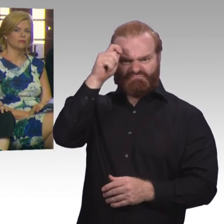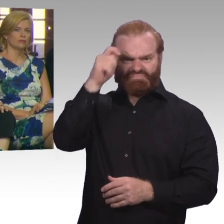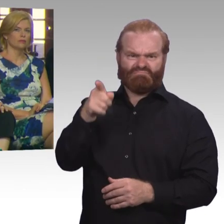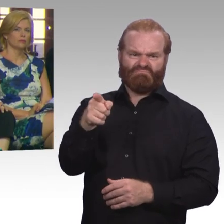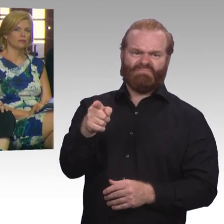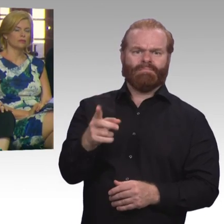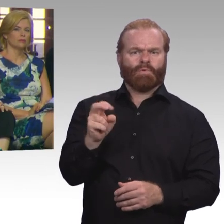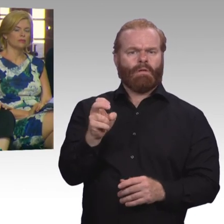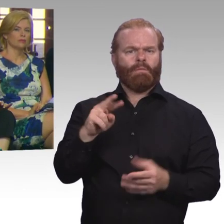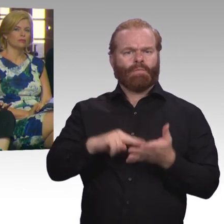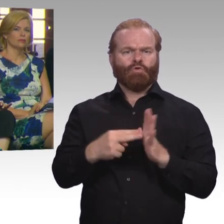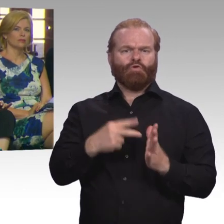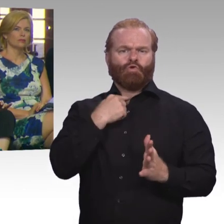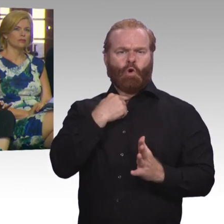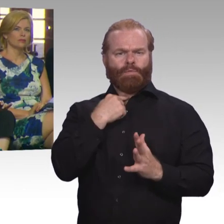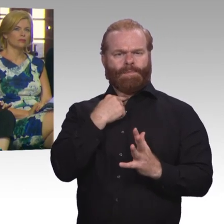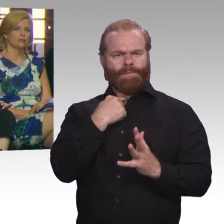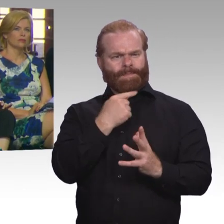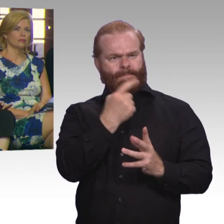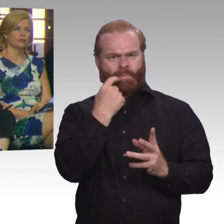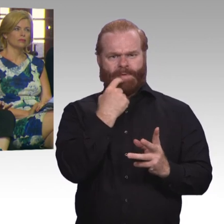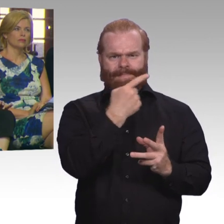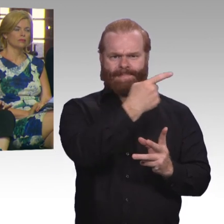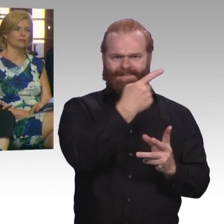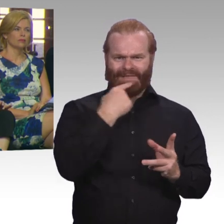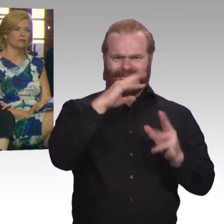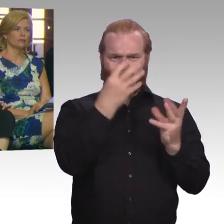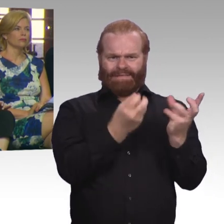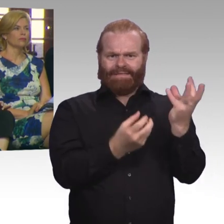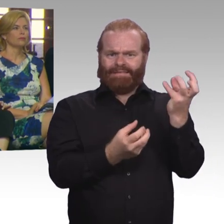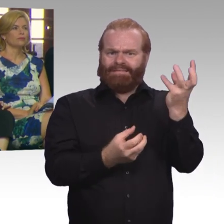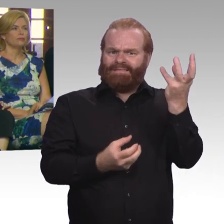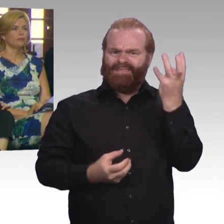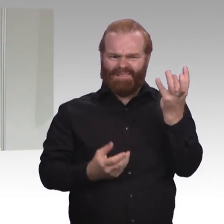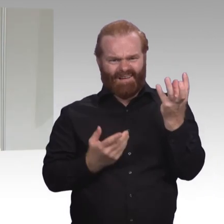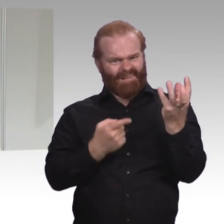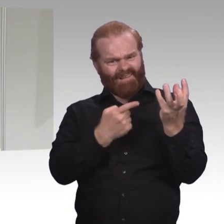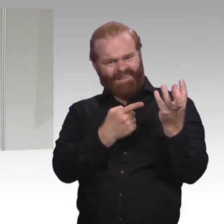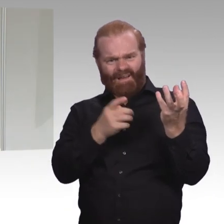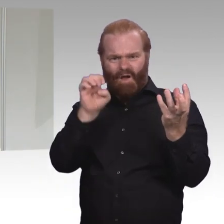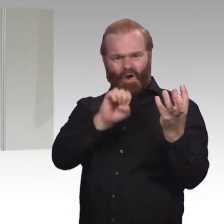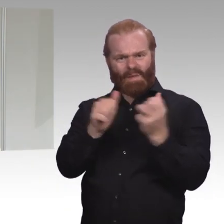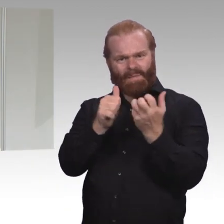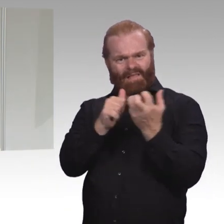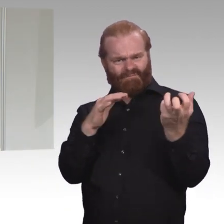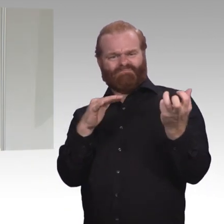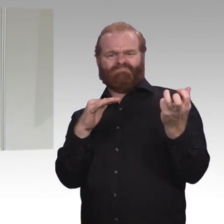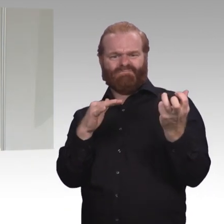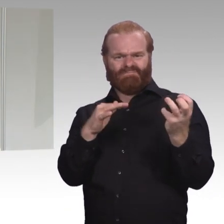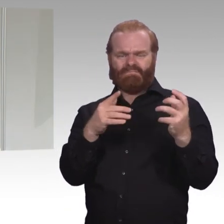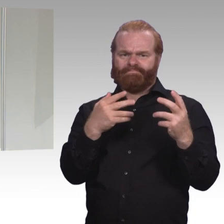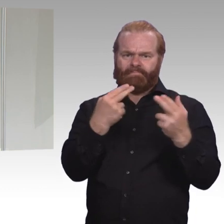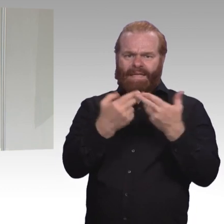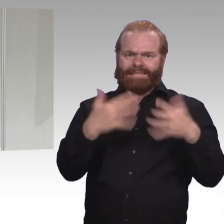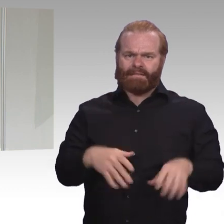Gleichzeitig, meine Damen und Herren, wissen wir, dass diese Region weiterhin unsere große Aufmerksamkeit und